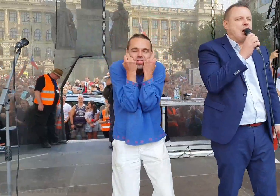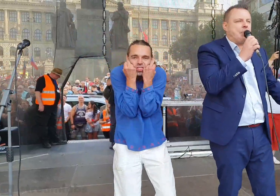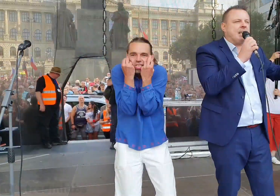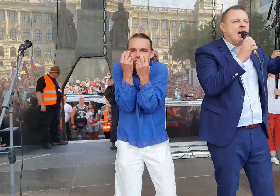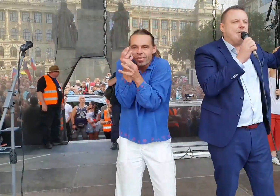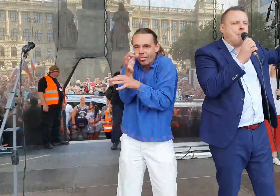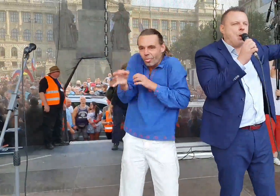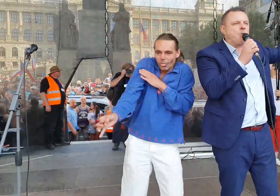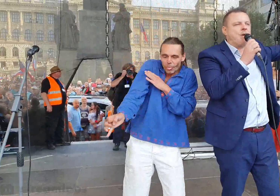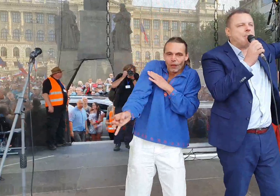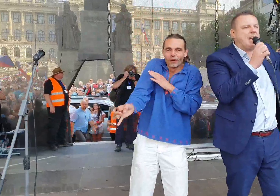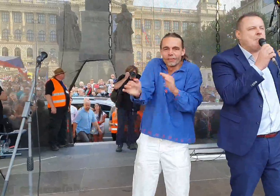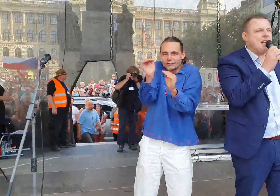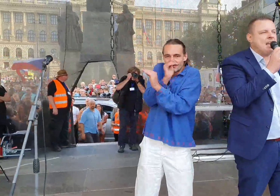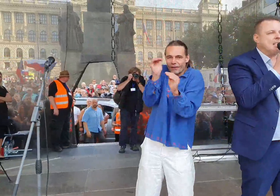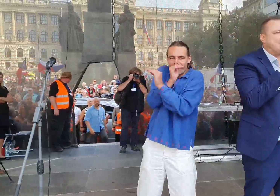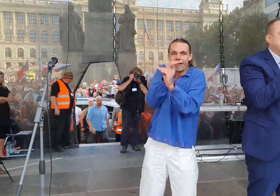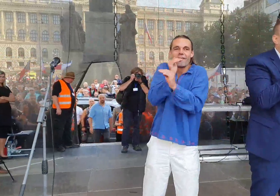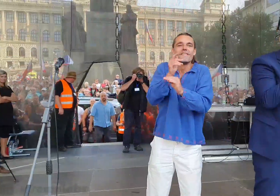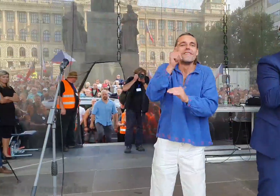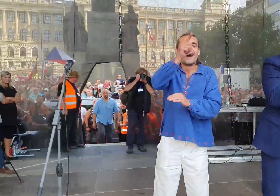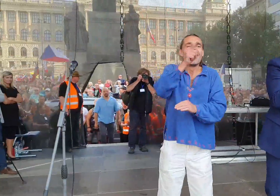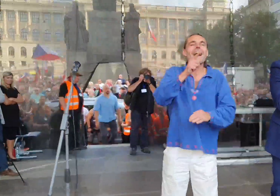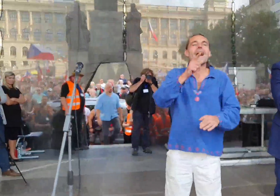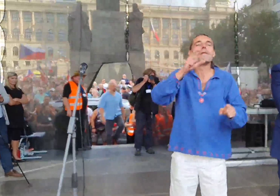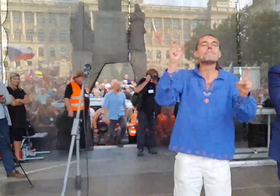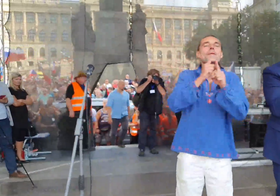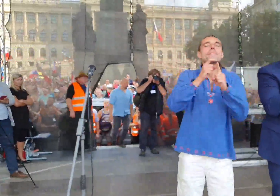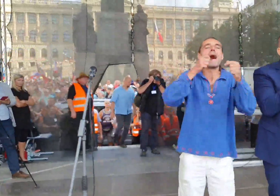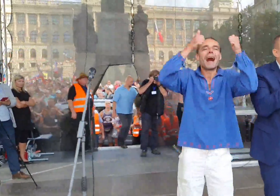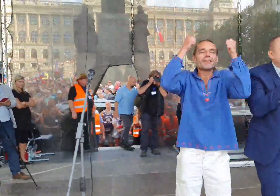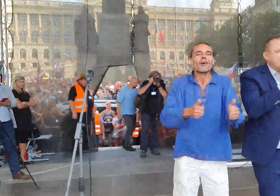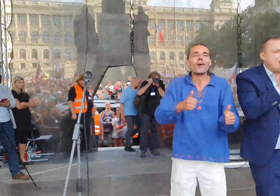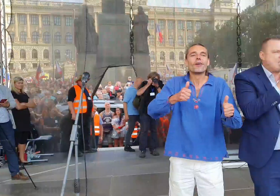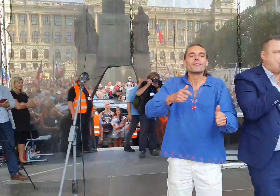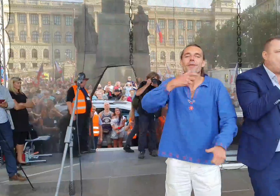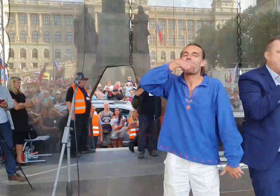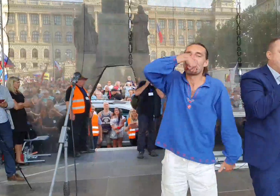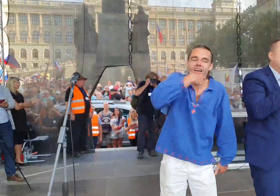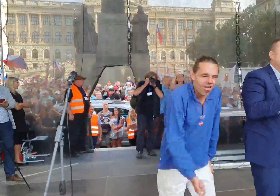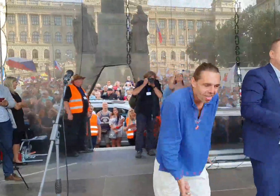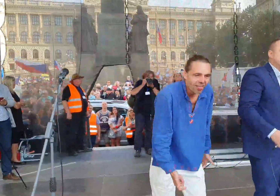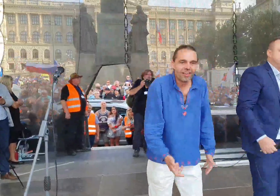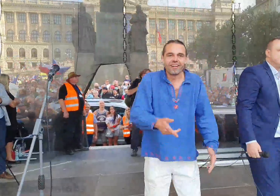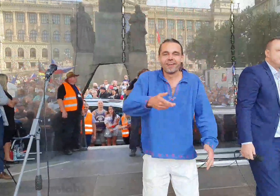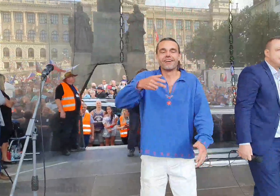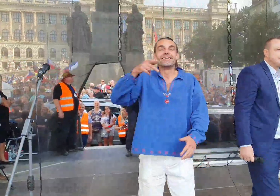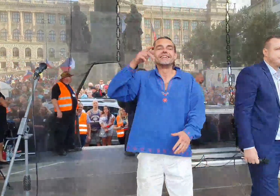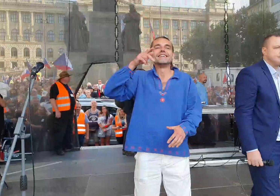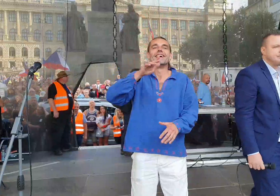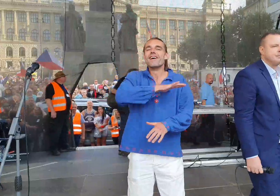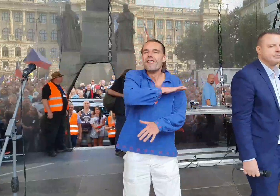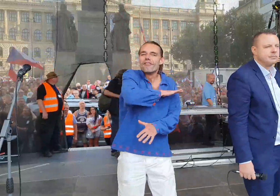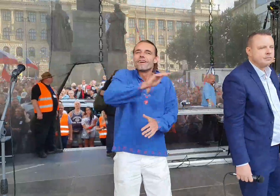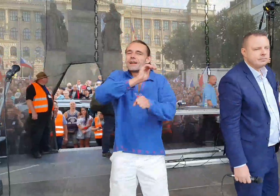pan Hřib, nechal vypnout webkamery z Václavského náměstí. Tolik se nás bojí!